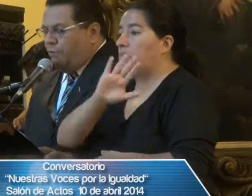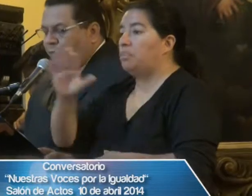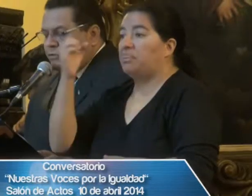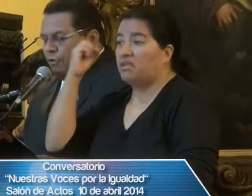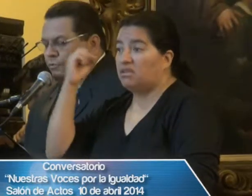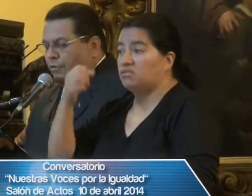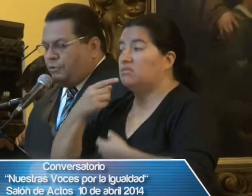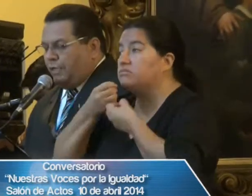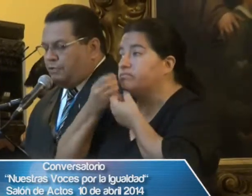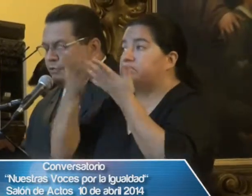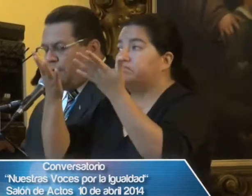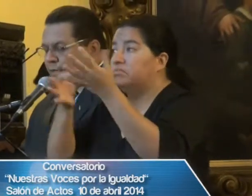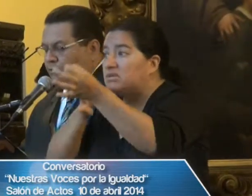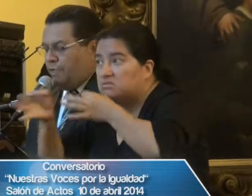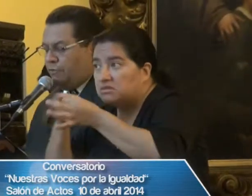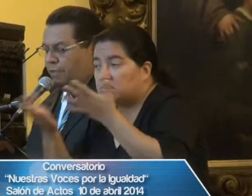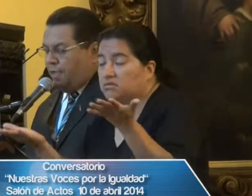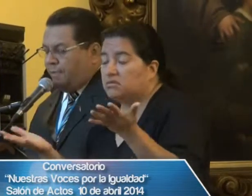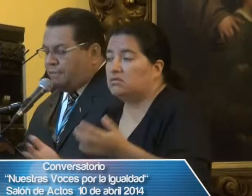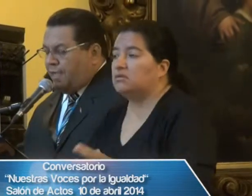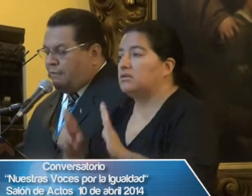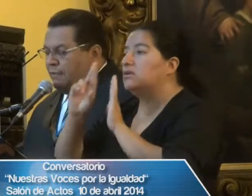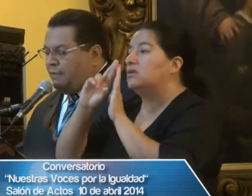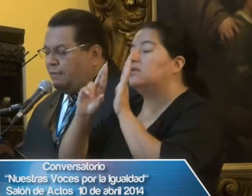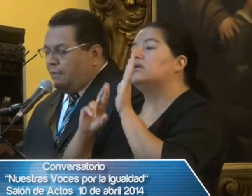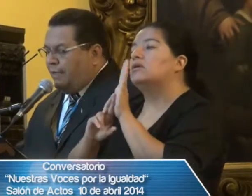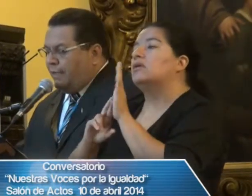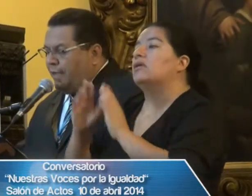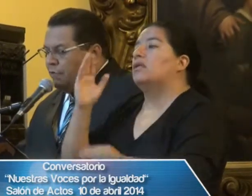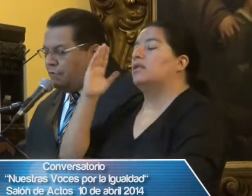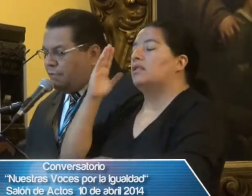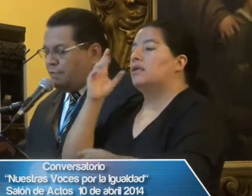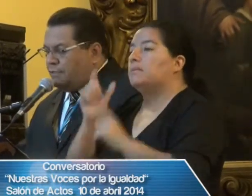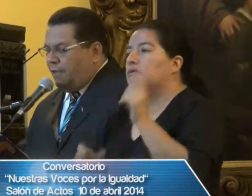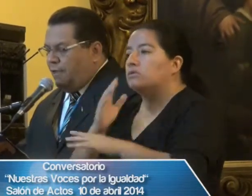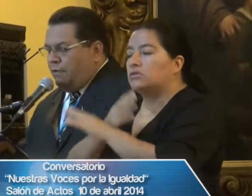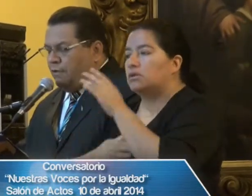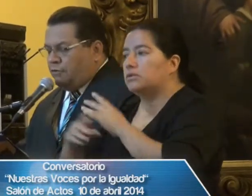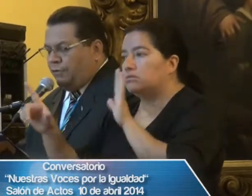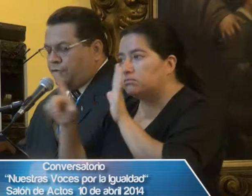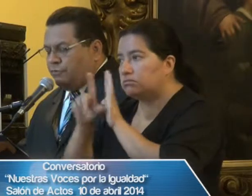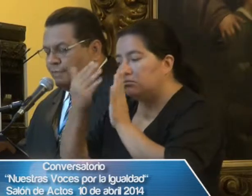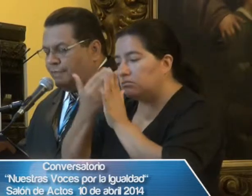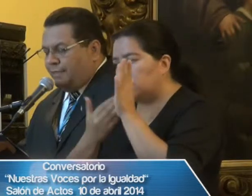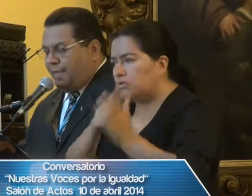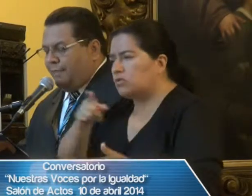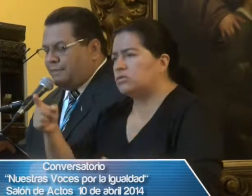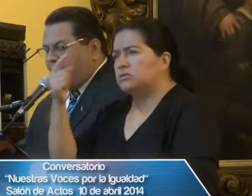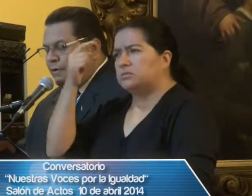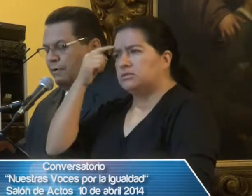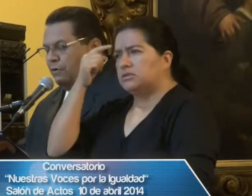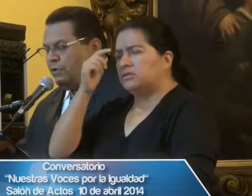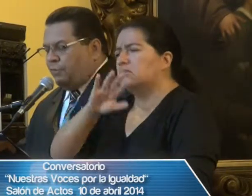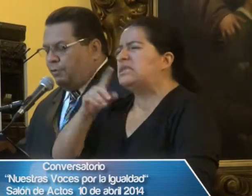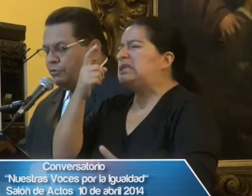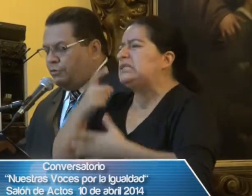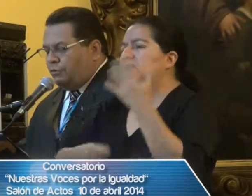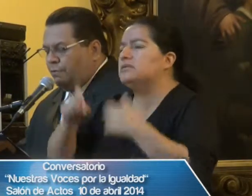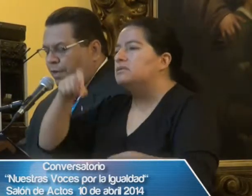convención por los derechos de las personas con discapacidad y crear conciencia sobre sus necesidades con el propósito de implementar